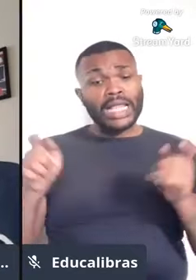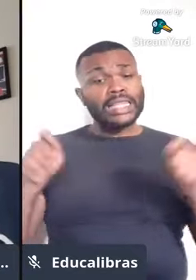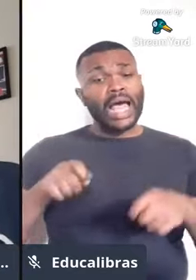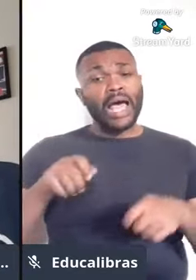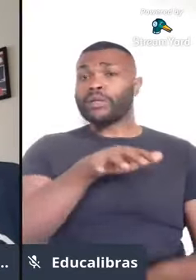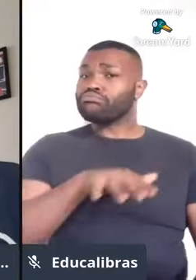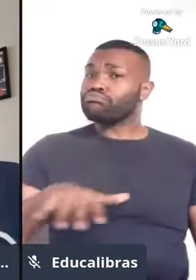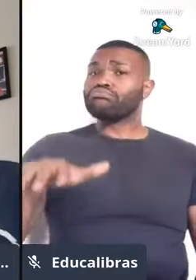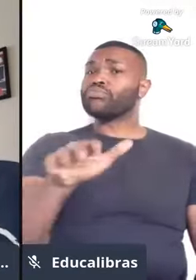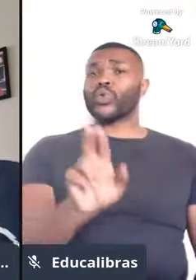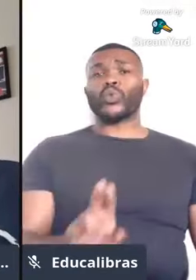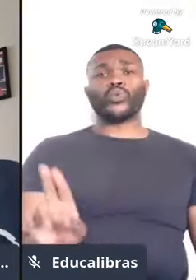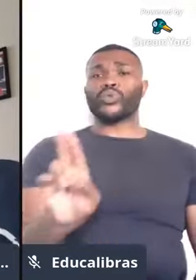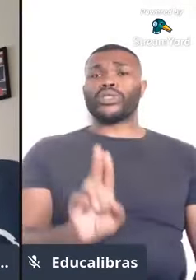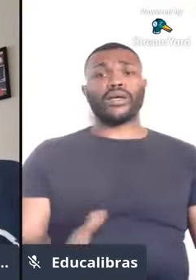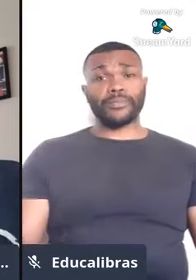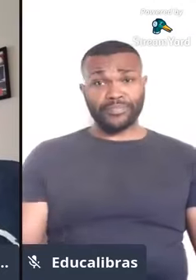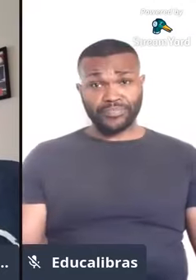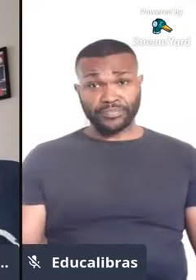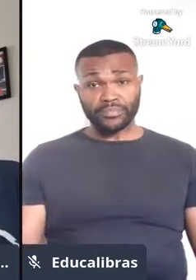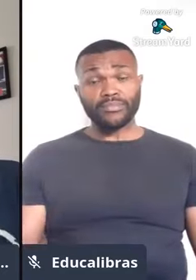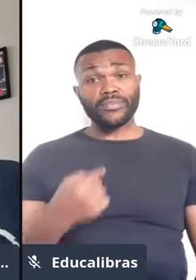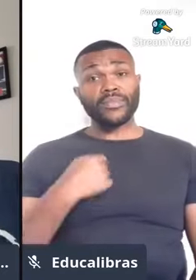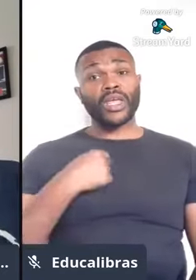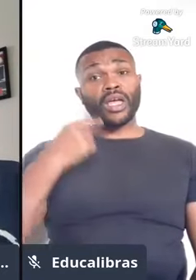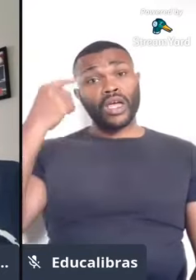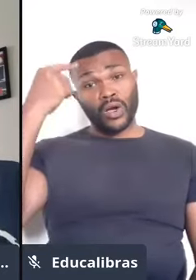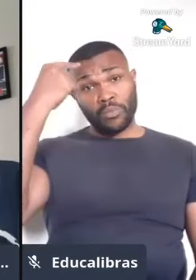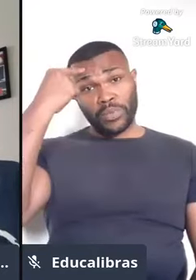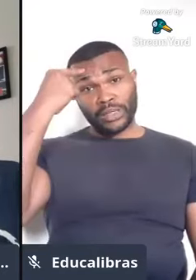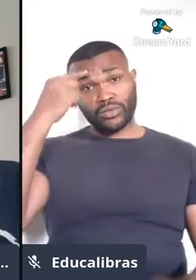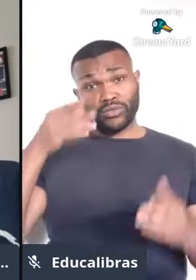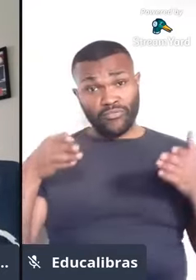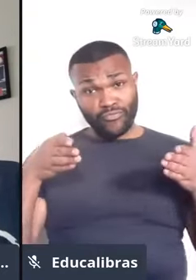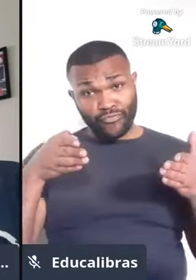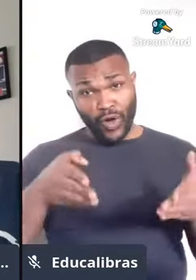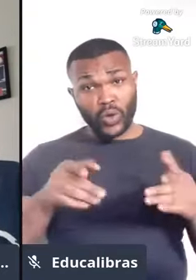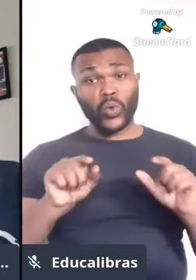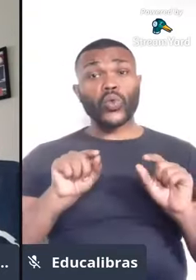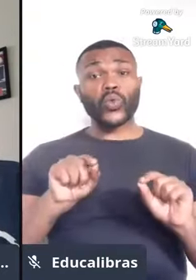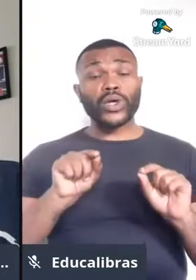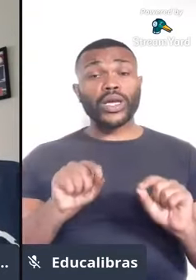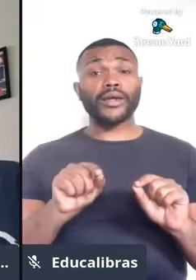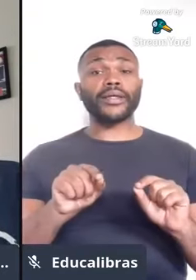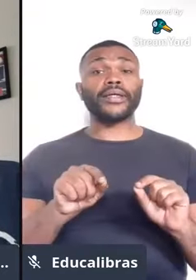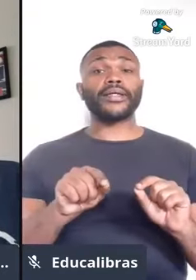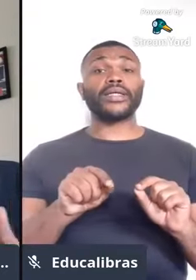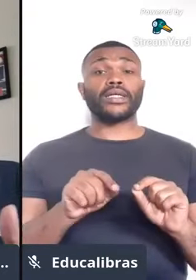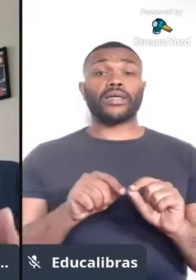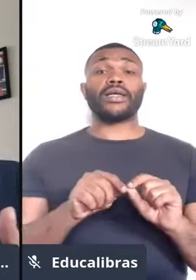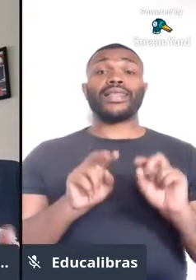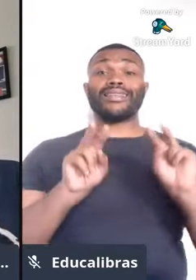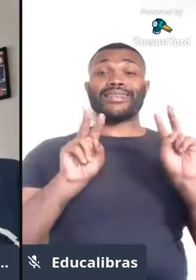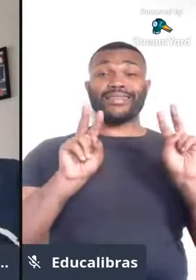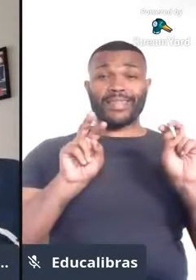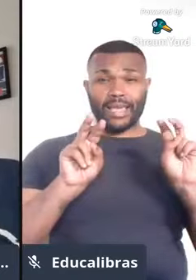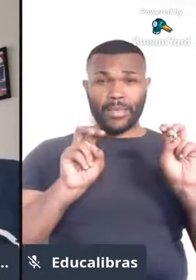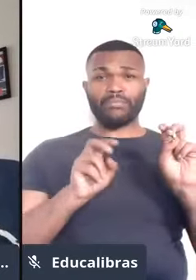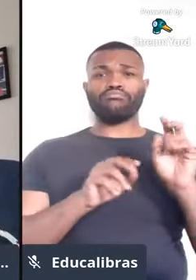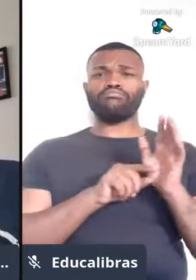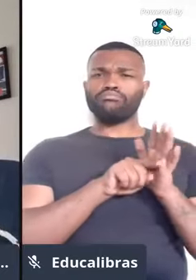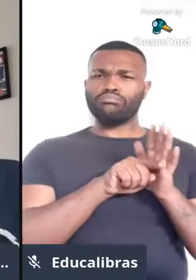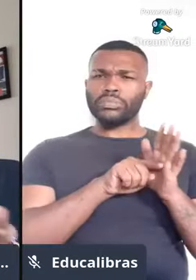usado por todo mundo. Então, o que eu penso especificamente é que há desconhecimento sobre tudo isso, é fato